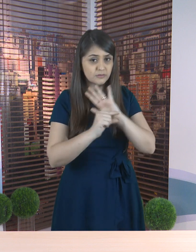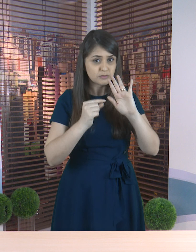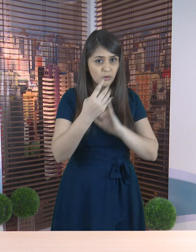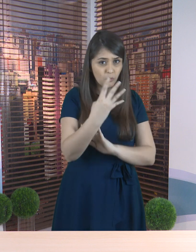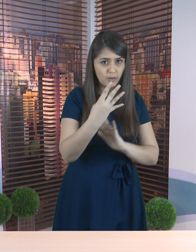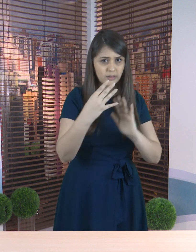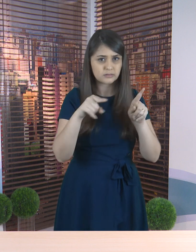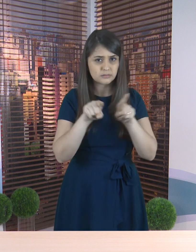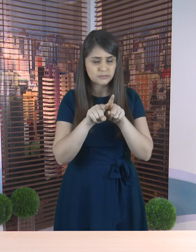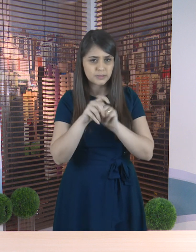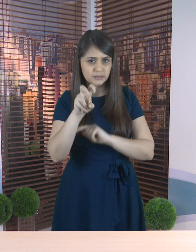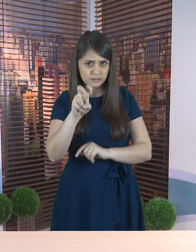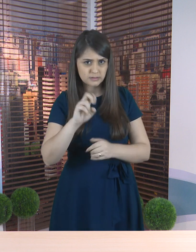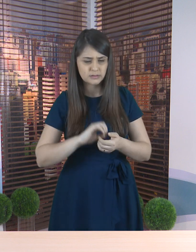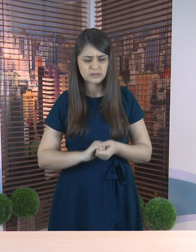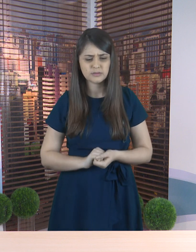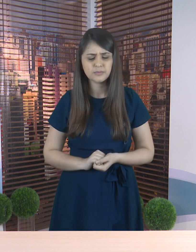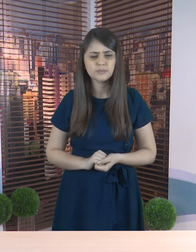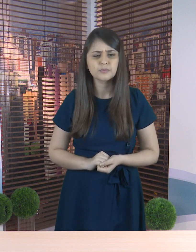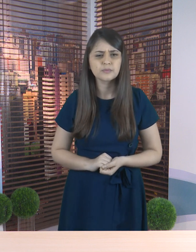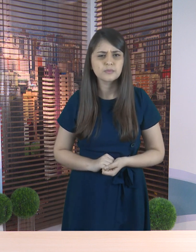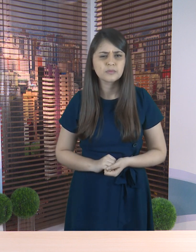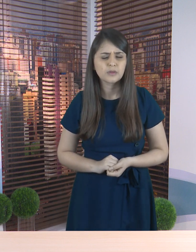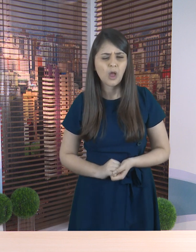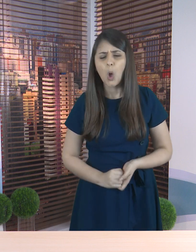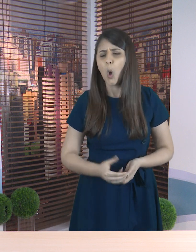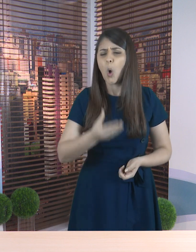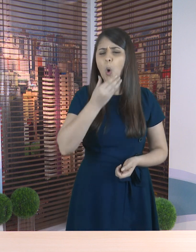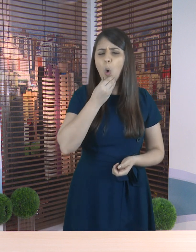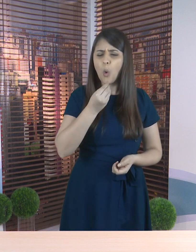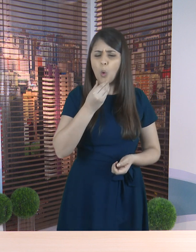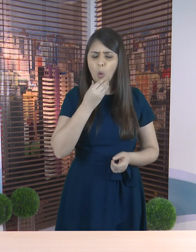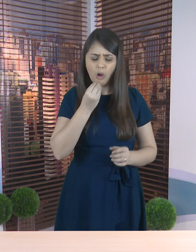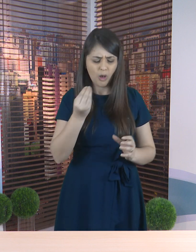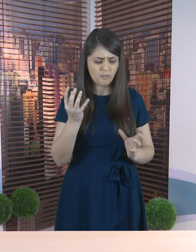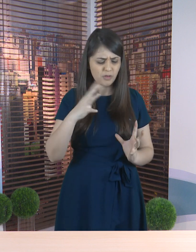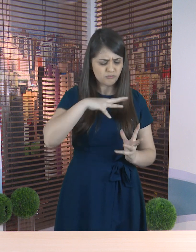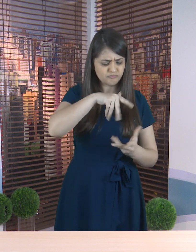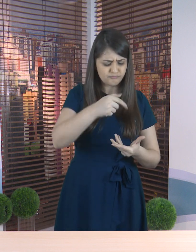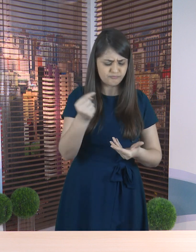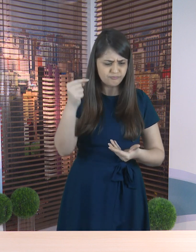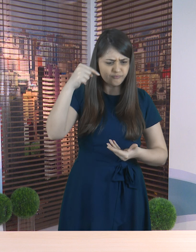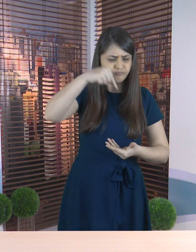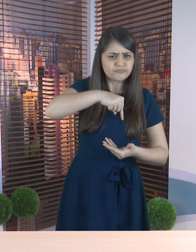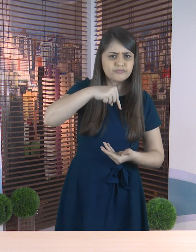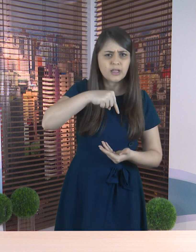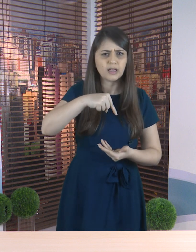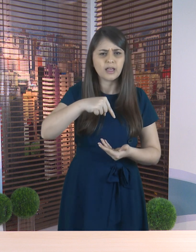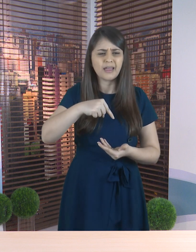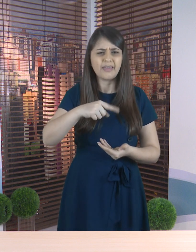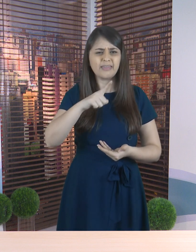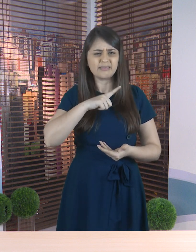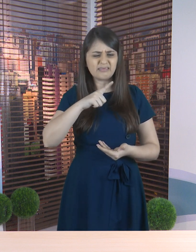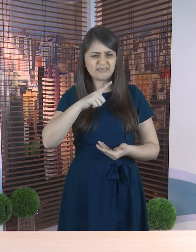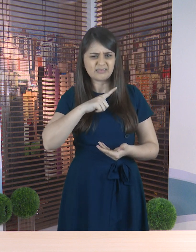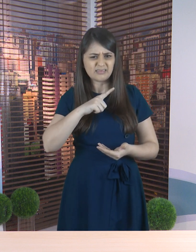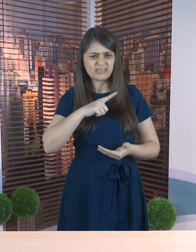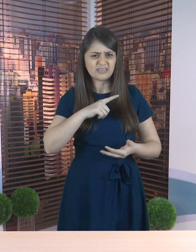e a alegria dos hipócritas apenas de um momento? Zofar é contundente na defesa dessa